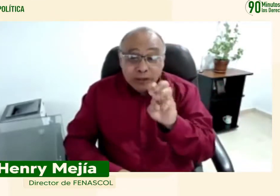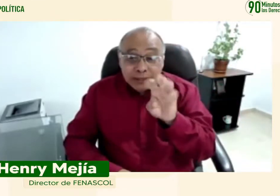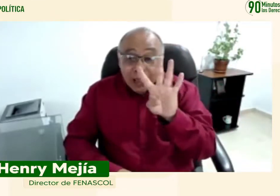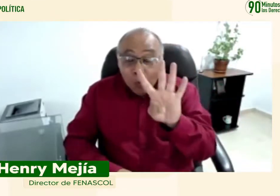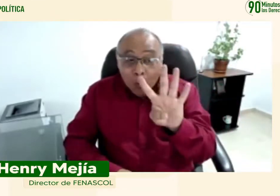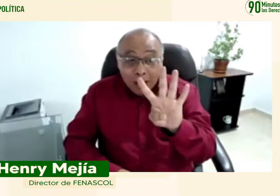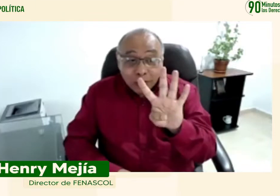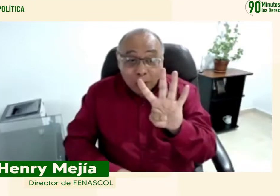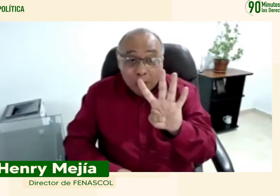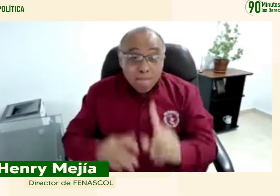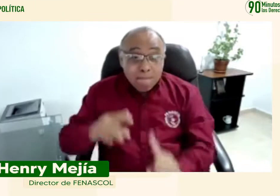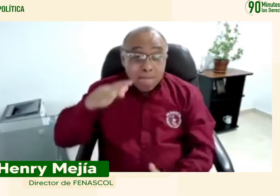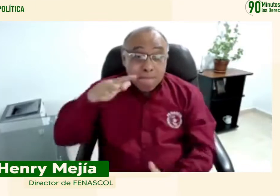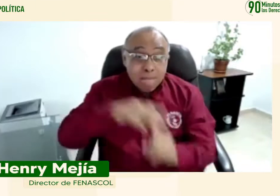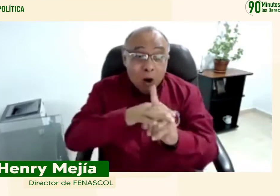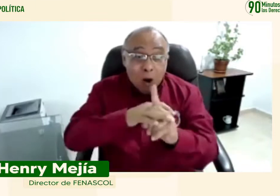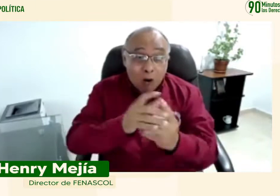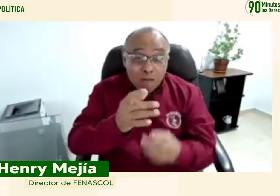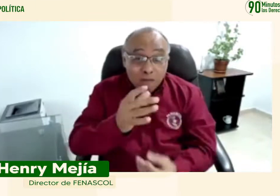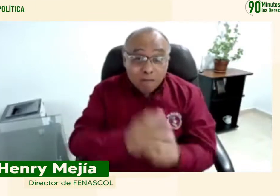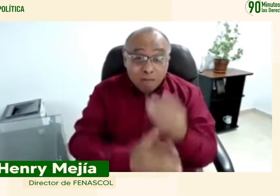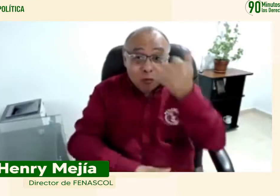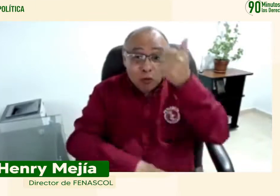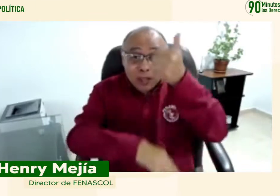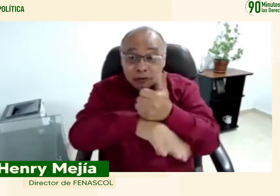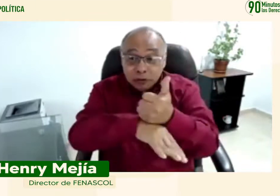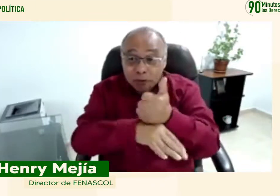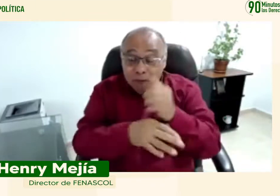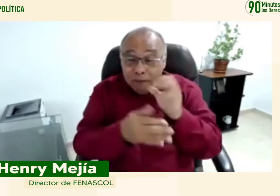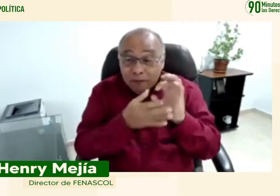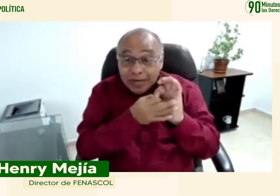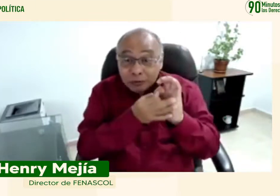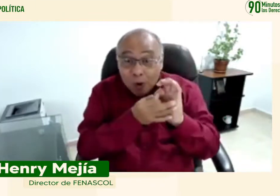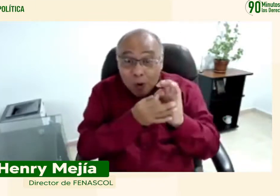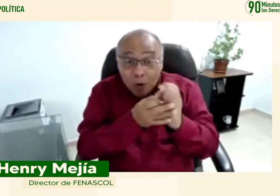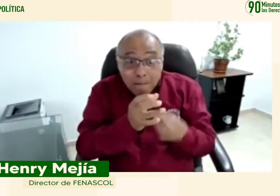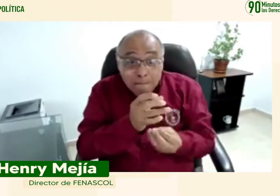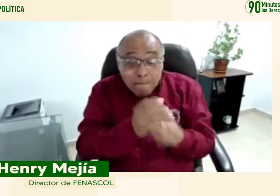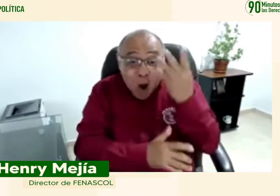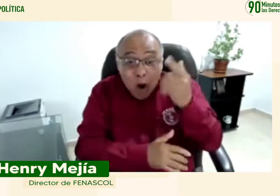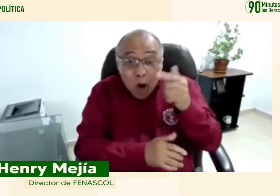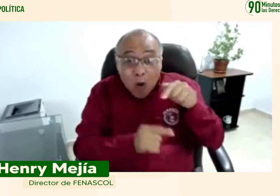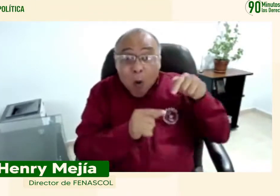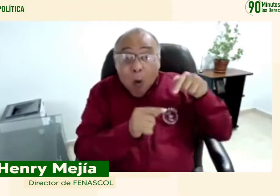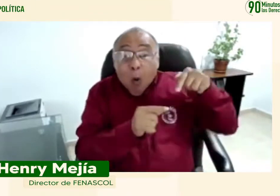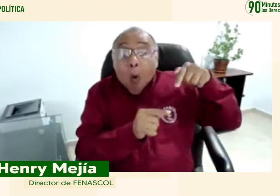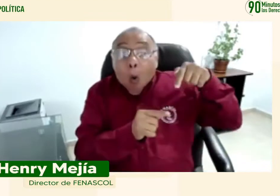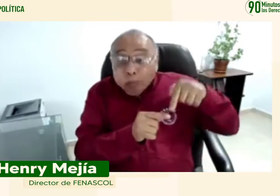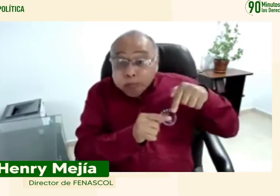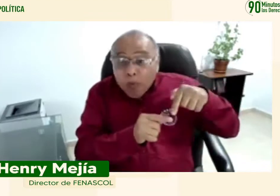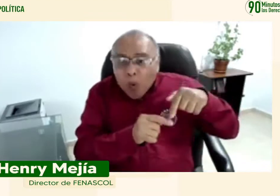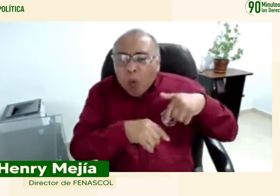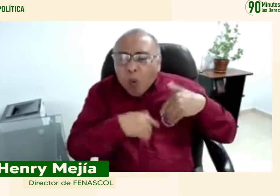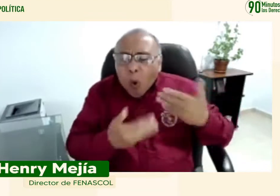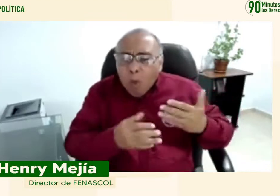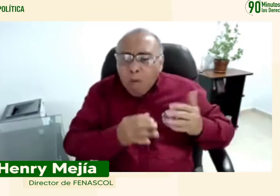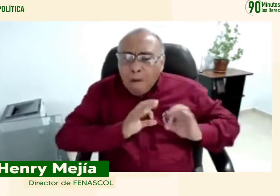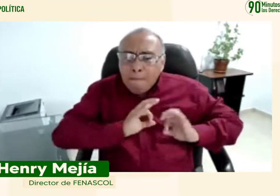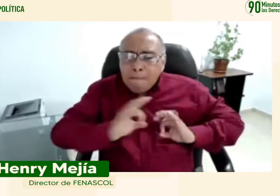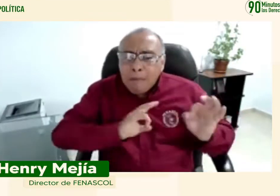de más o menos 1984 cuando se fundó apenas col y a partir de esa